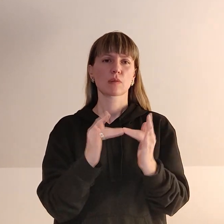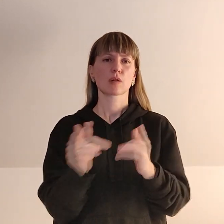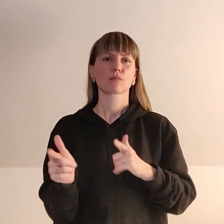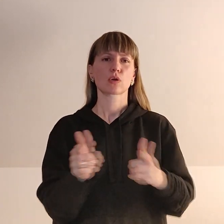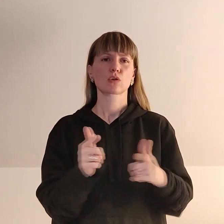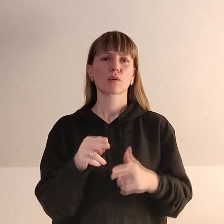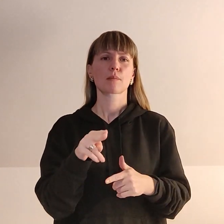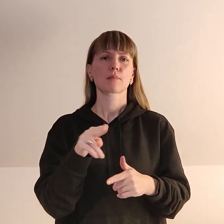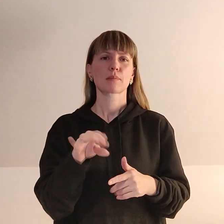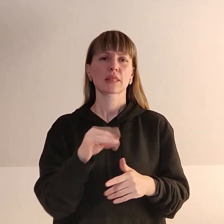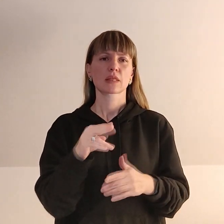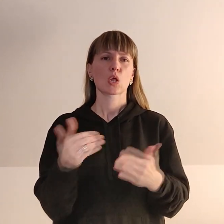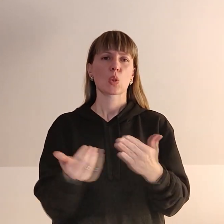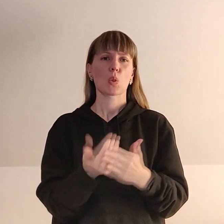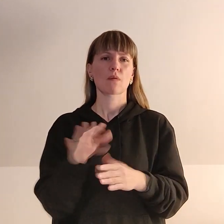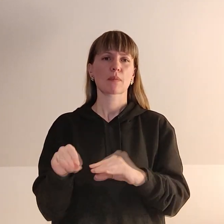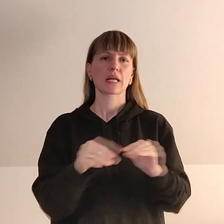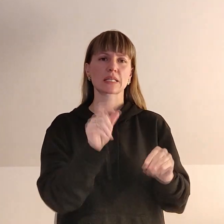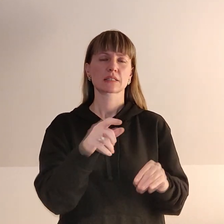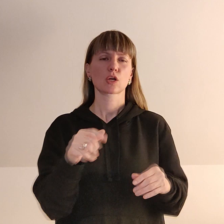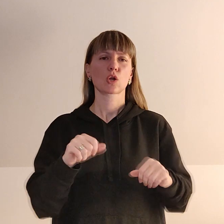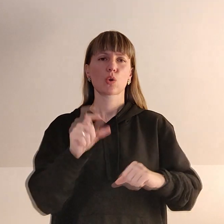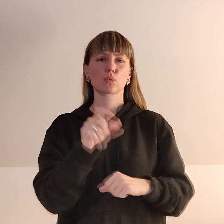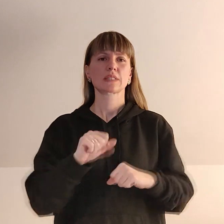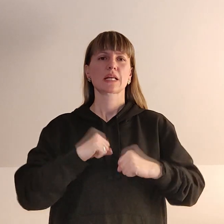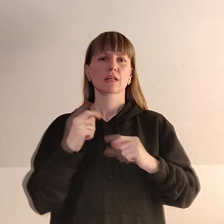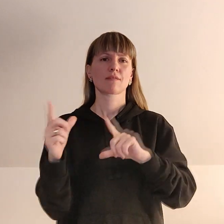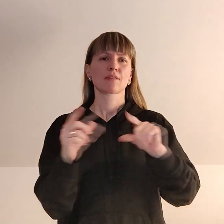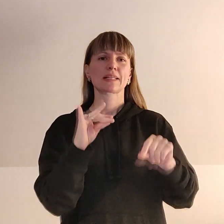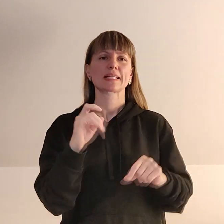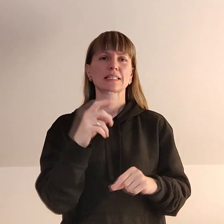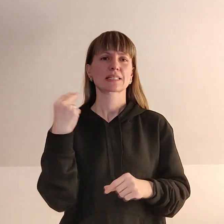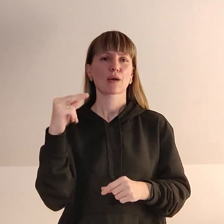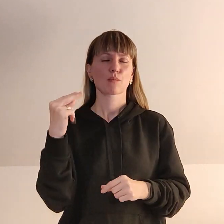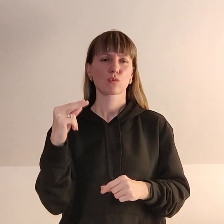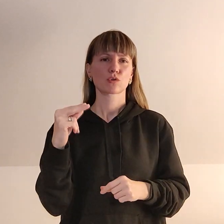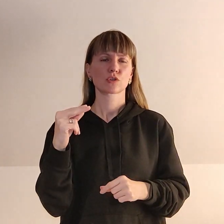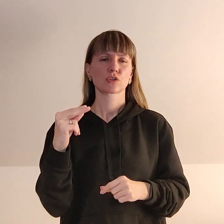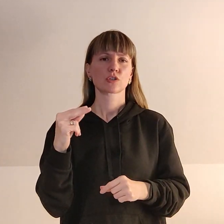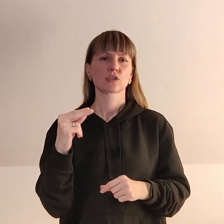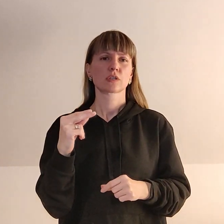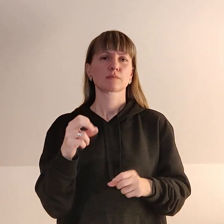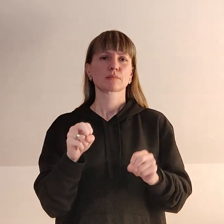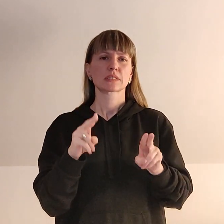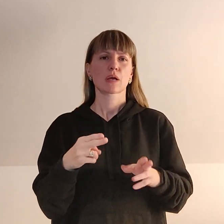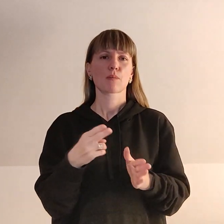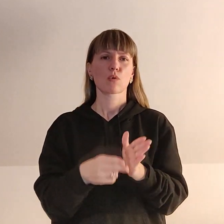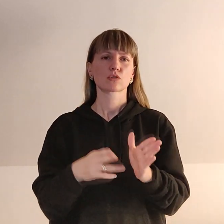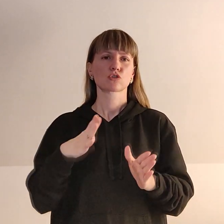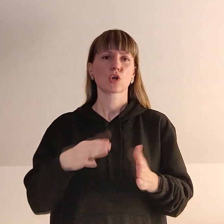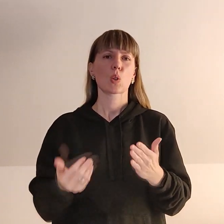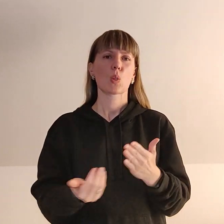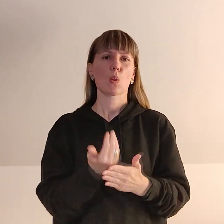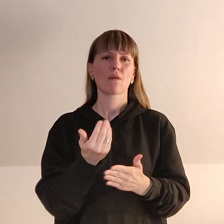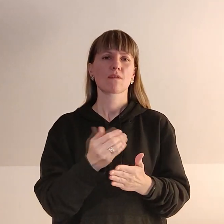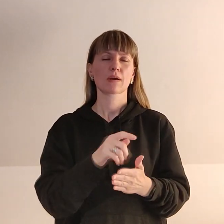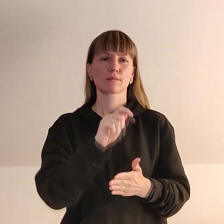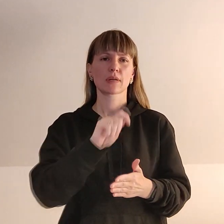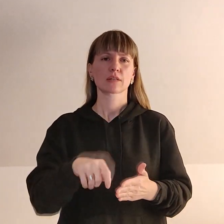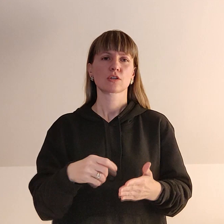переселенців. Люди зараз стараються виїхати із Запоріжжя евакуаційними поїздами. чекає нових прибуття, чекаємо на тривогу групу, на